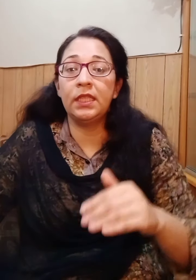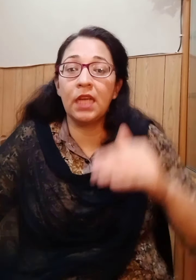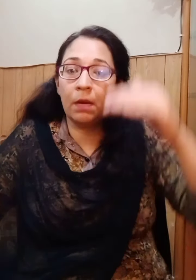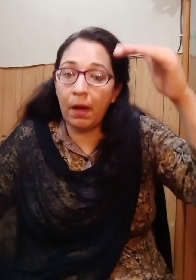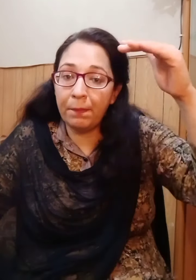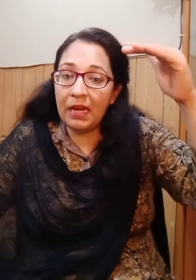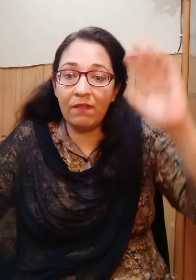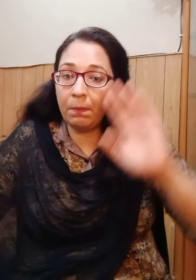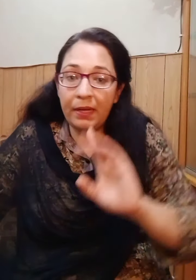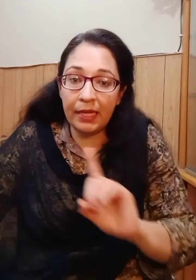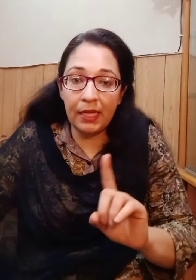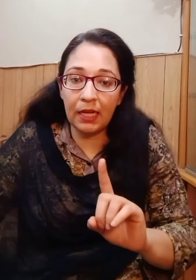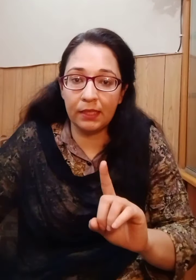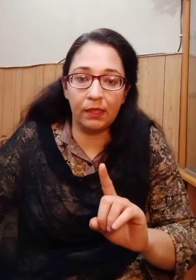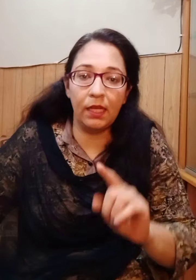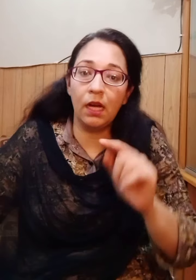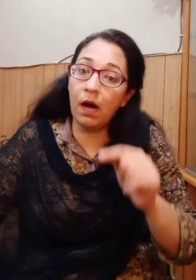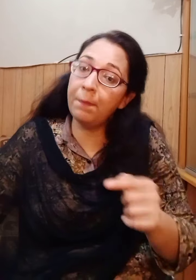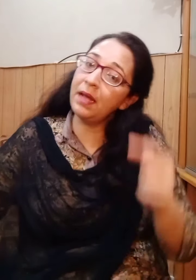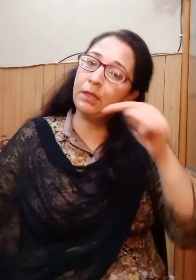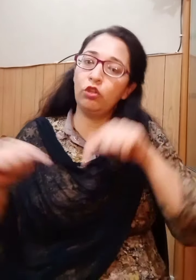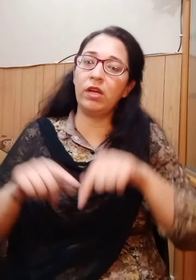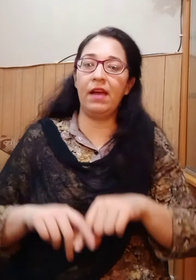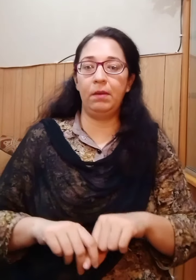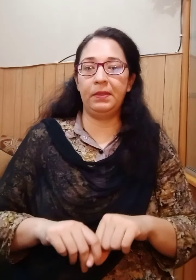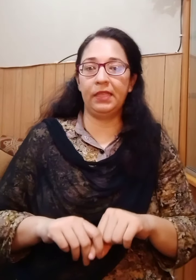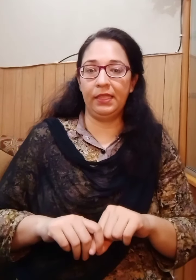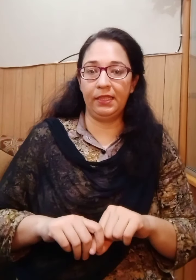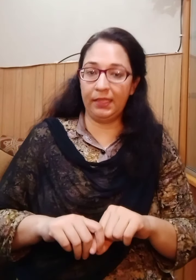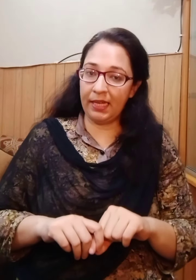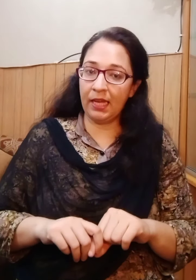अपने नहीं ला सकते हैं बच्चों के लिए